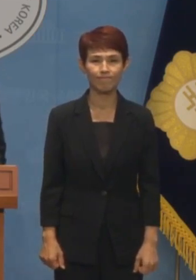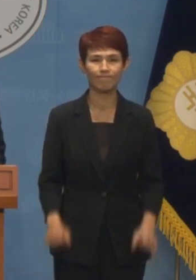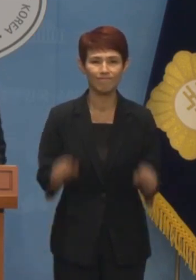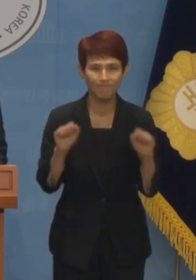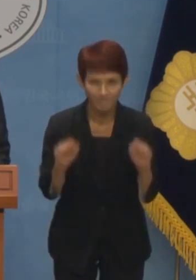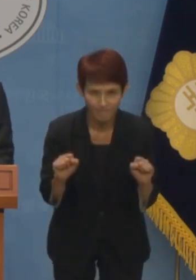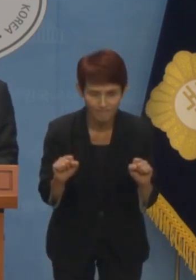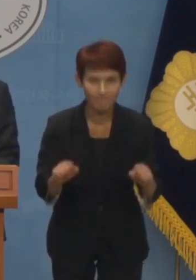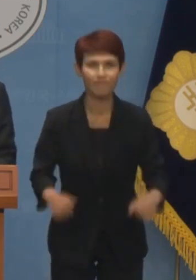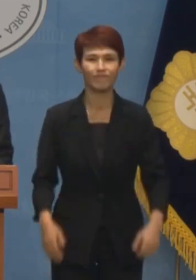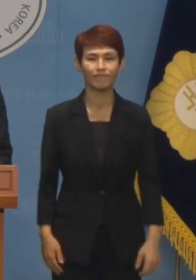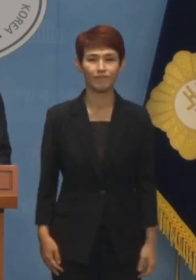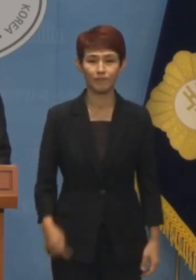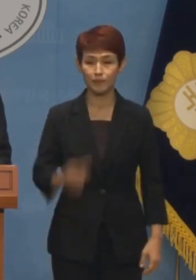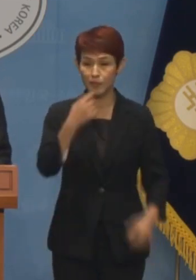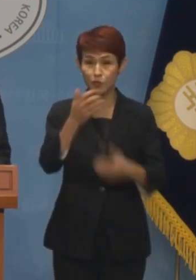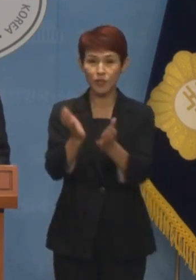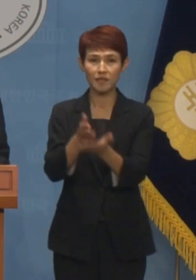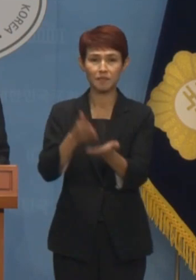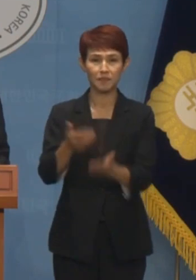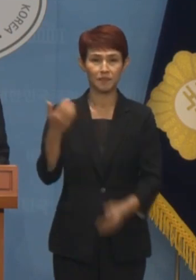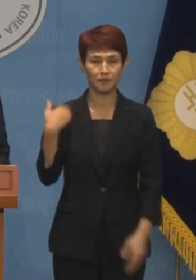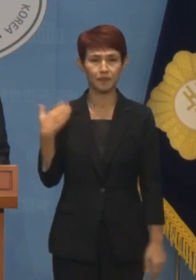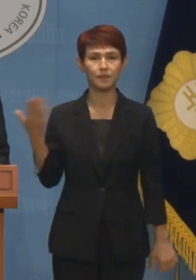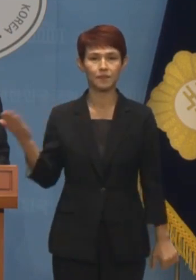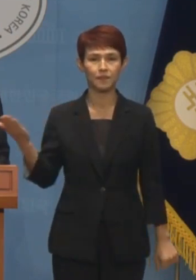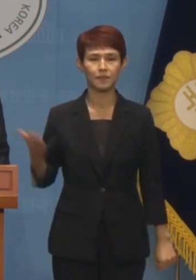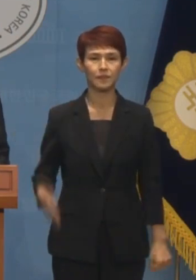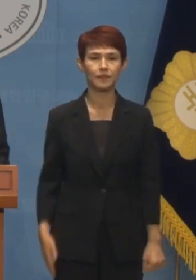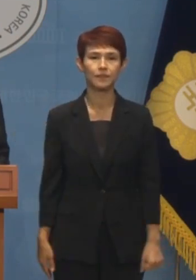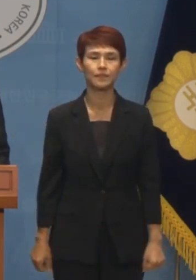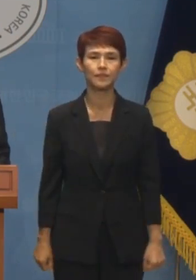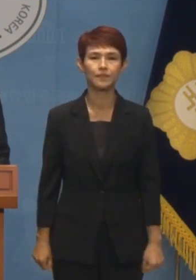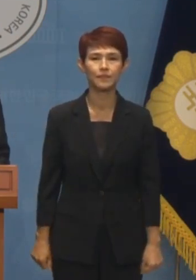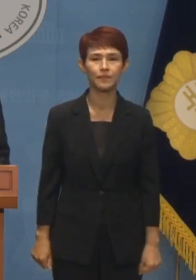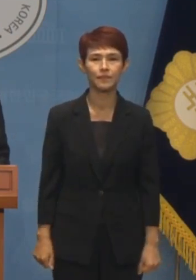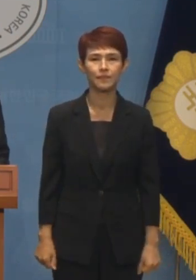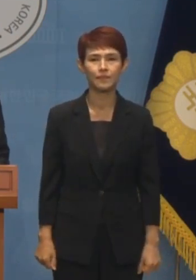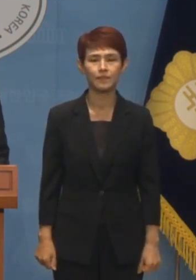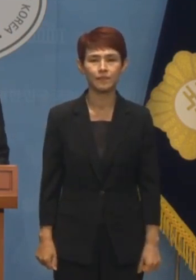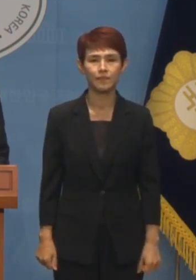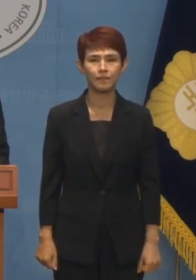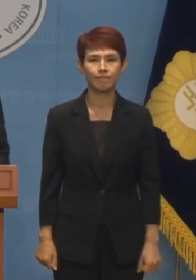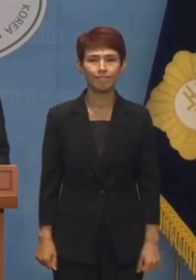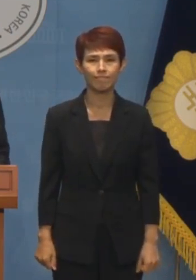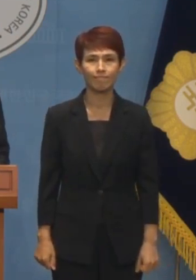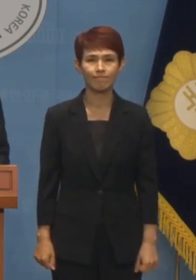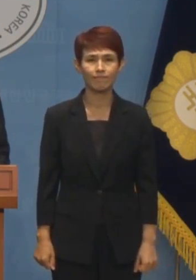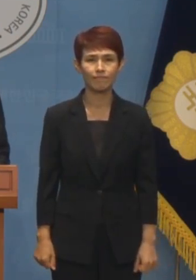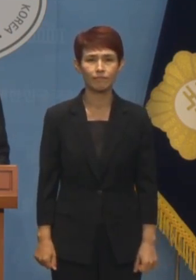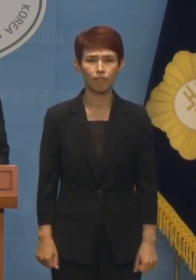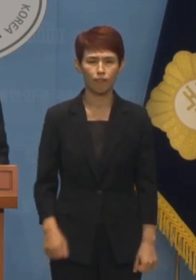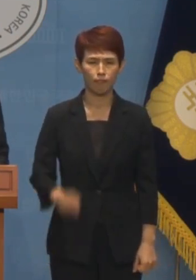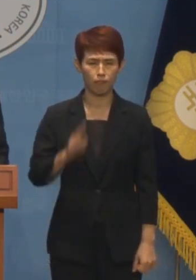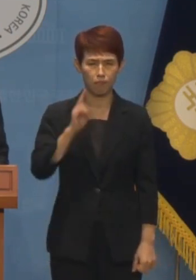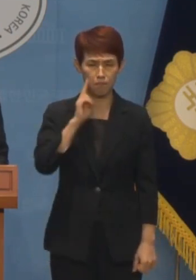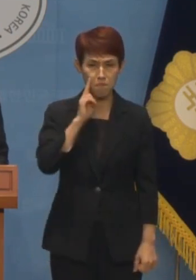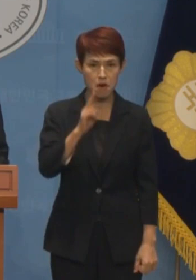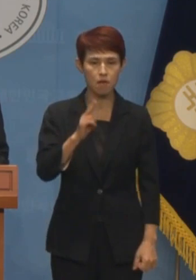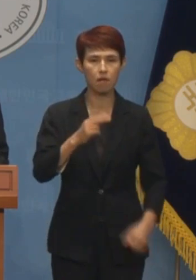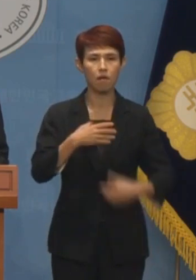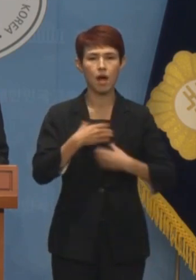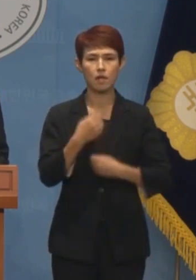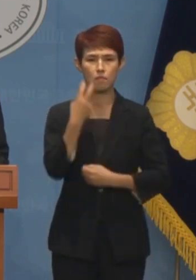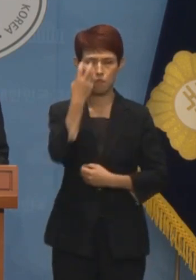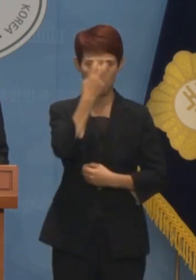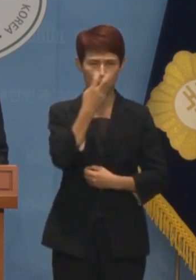안녕하십니까 더불어민주당 대변인 한민수 논평을 발표하겠습니다 중대한 안보 유기